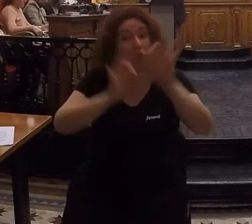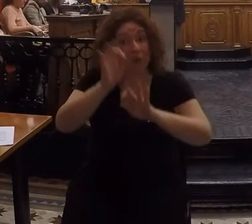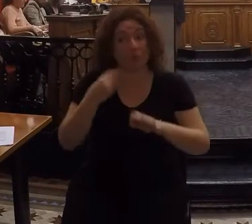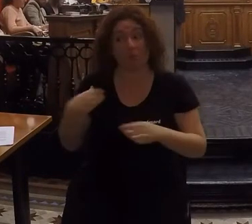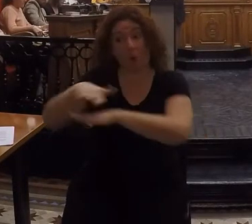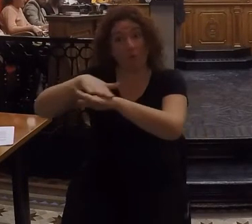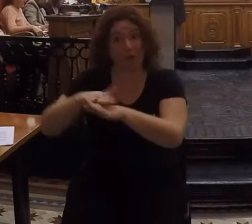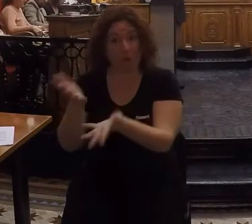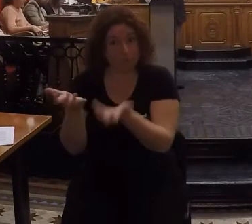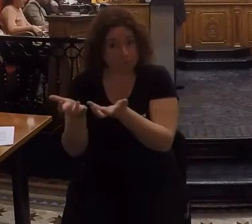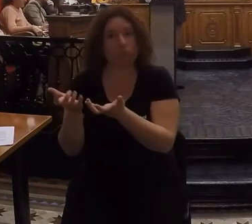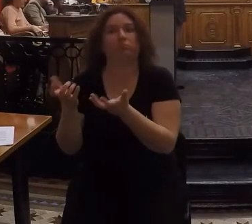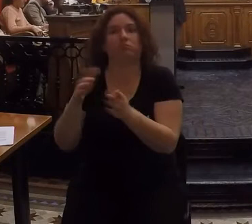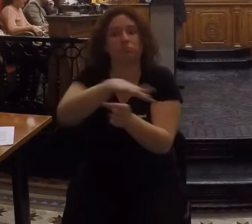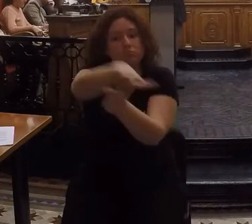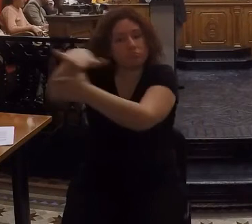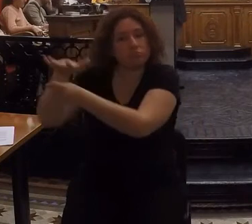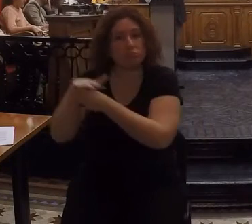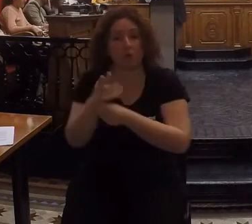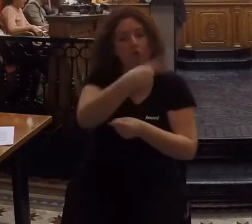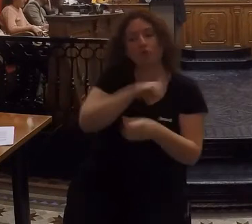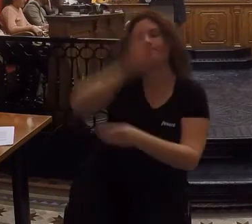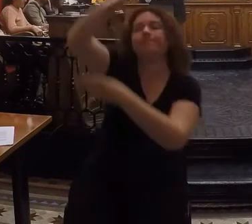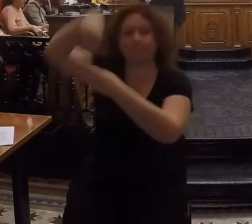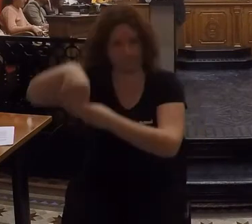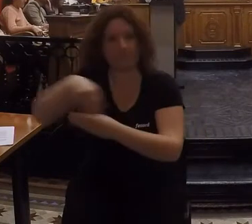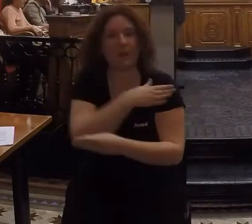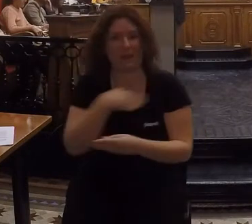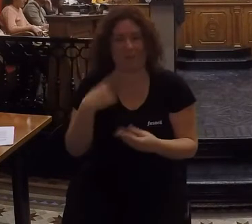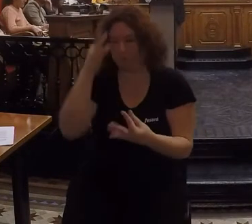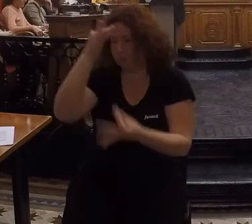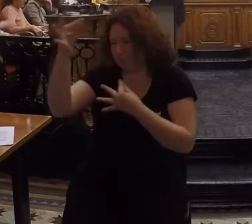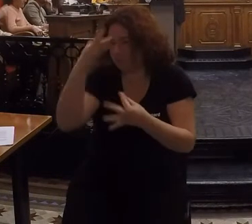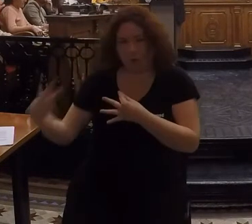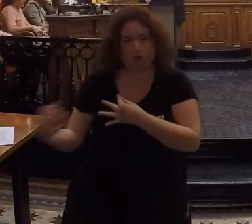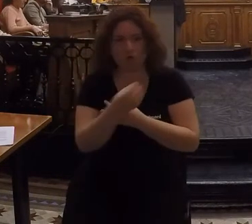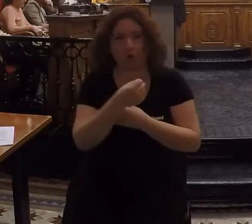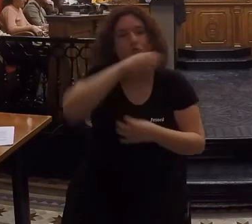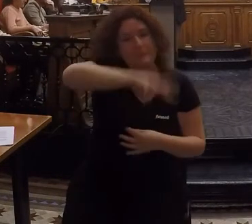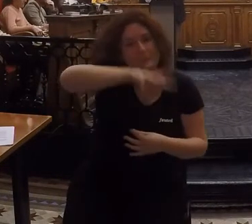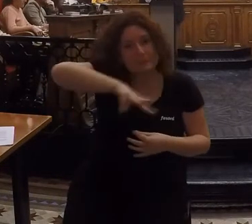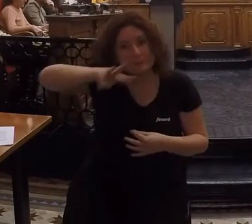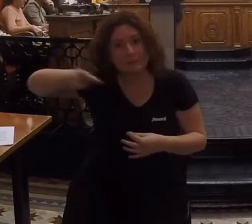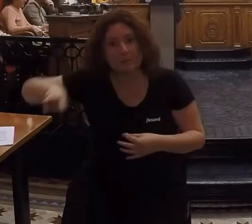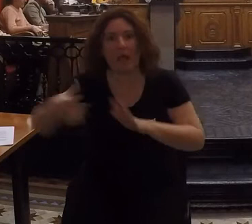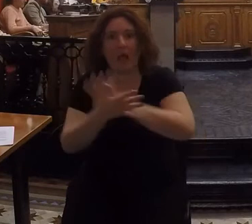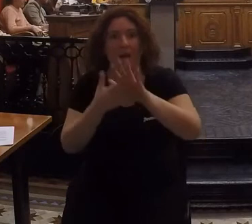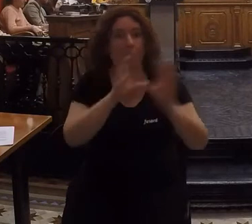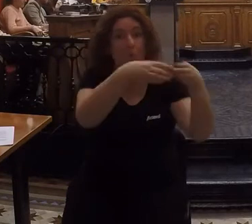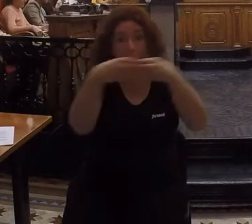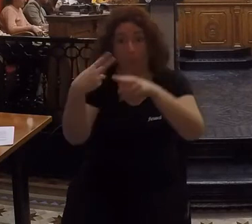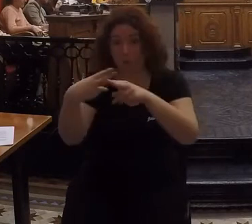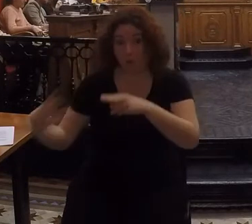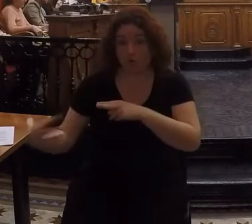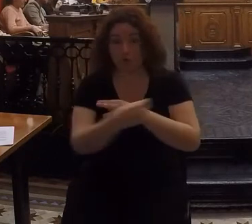gobierno, incluimos la necesidad de que se dé cuenta, con todo tipo de detalles y de forma trimestral, a todos los grupos políticos del